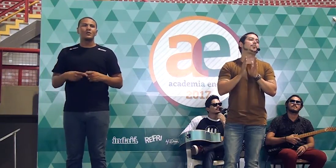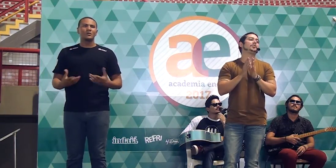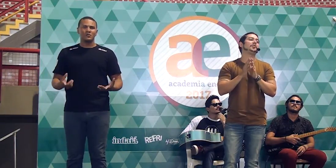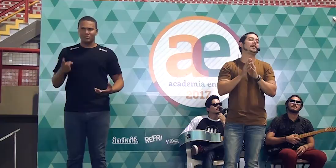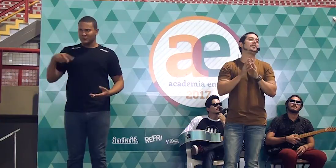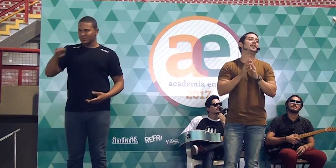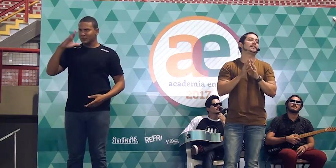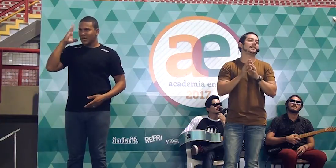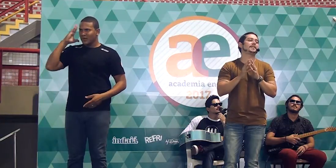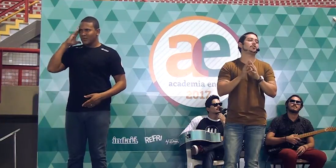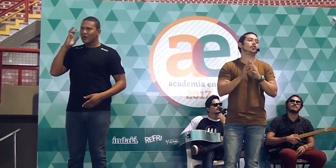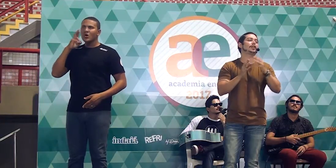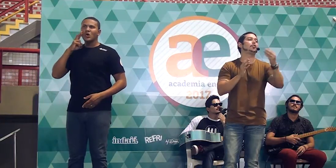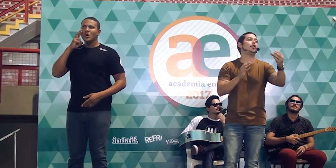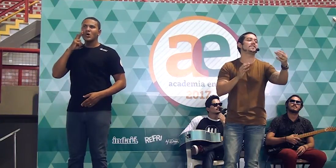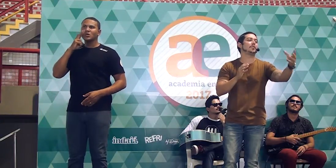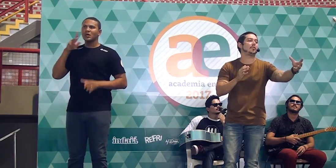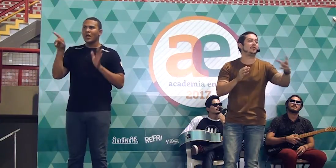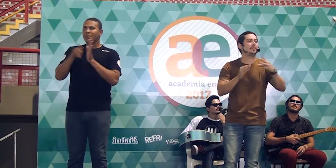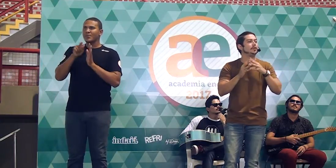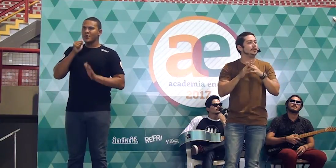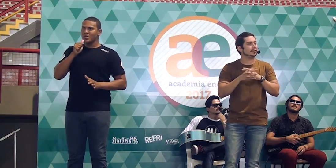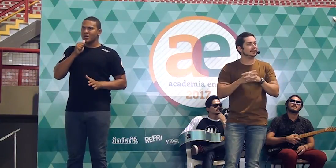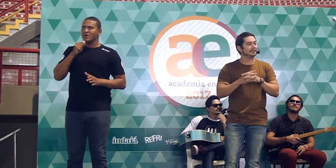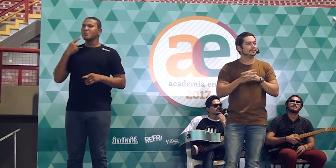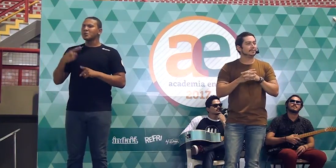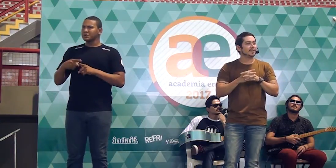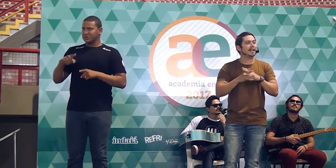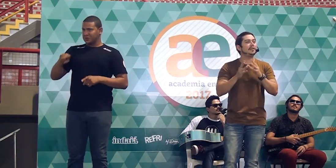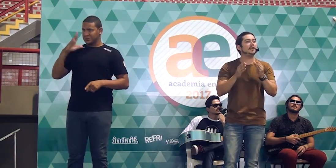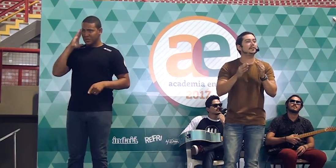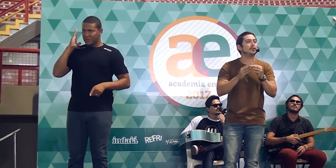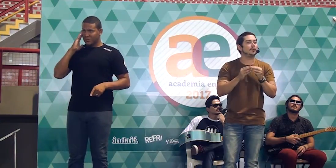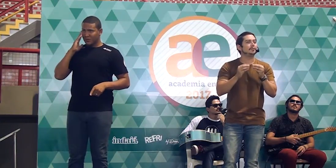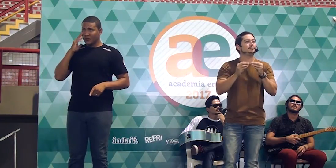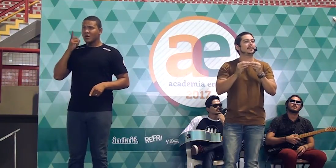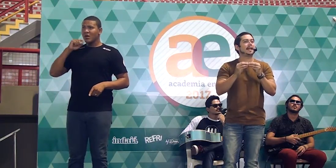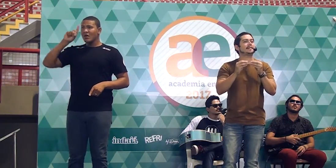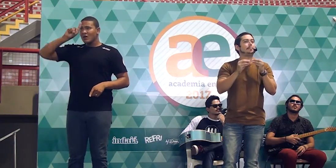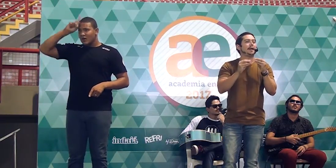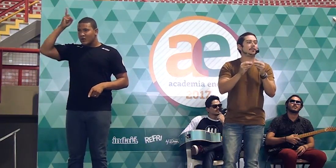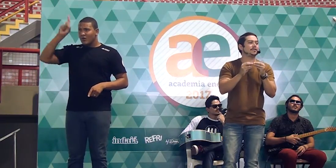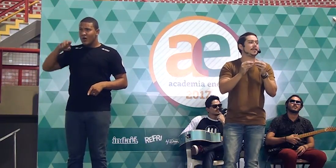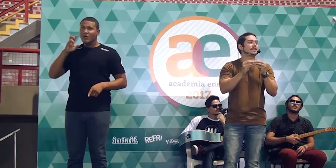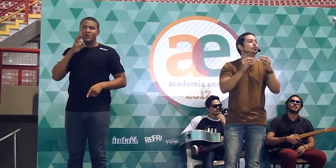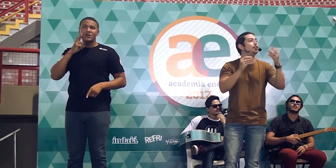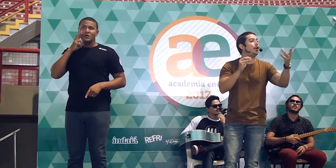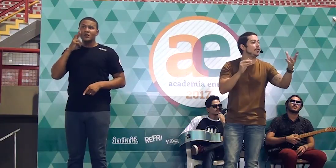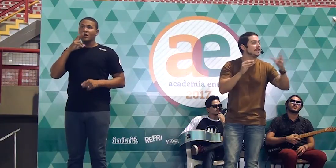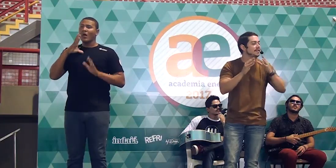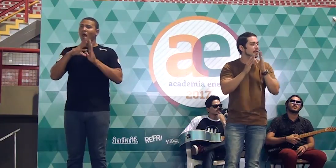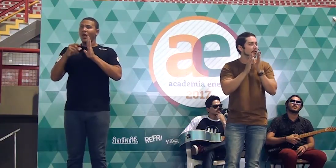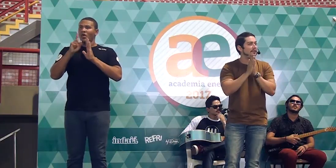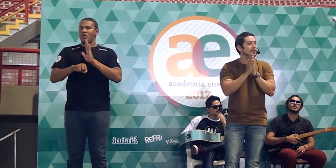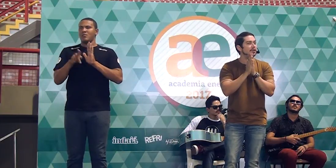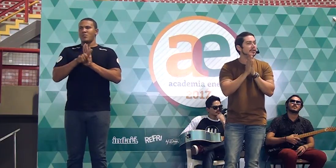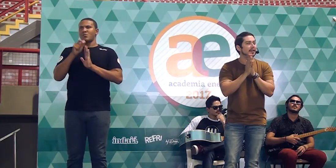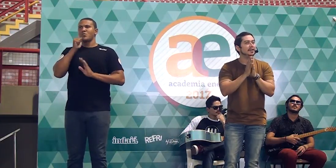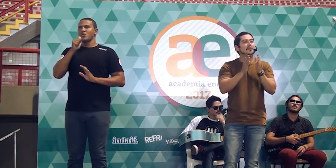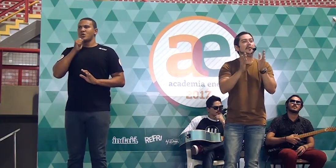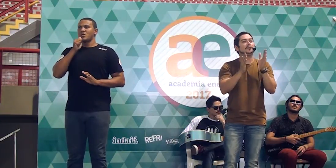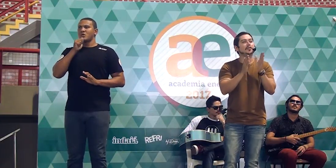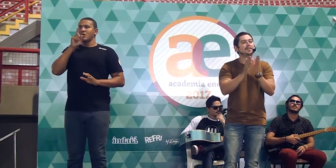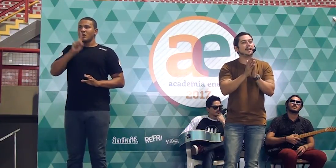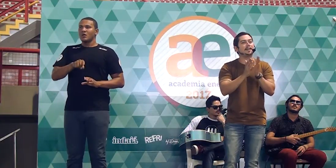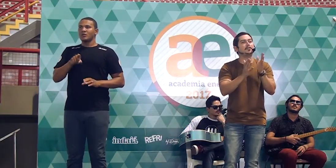Você sabe quando foi que inventaram essa história que o rosa é uma cor feminina? Quem inventou essa padronização do rosa ser a cor